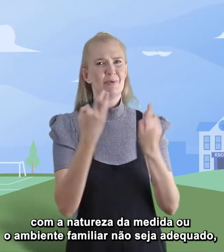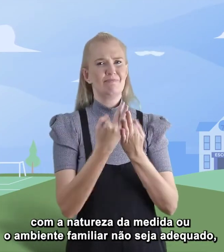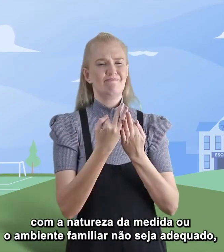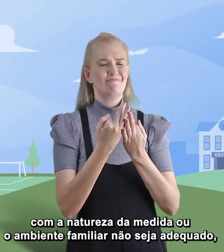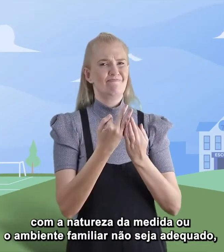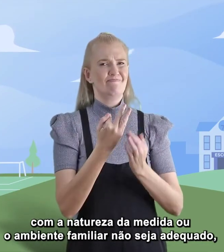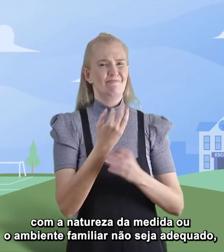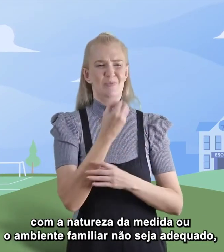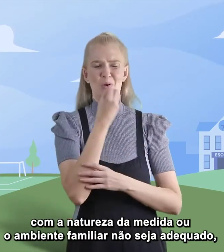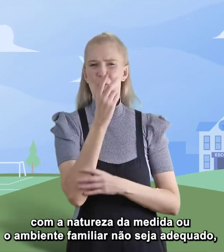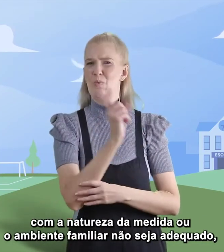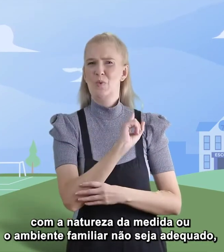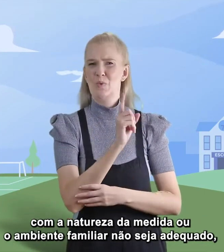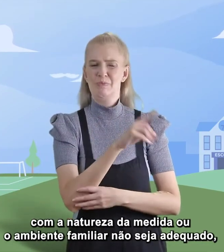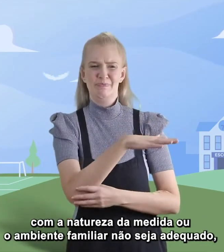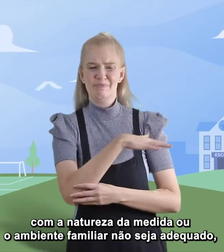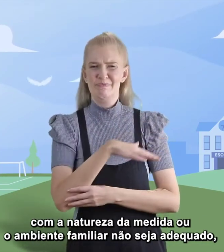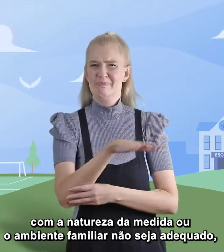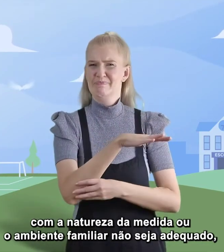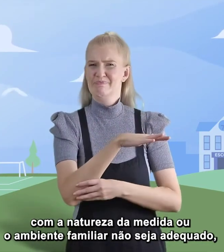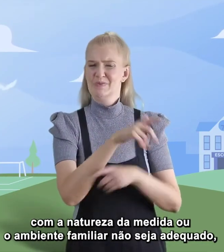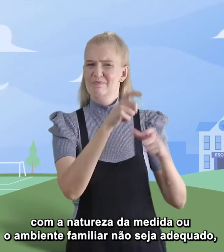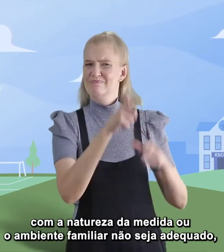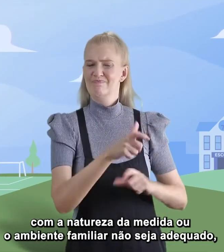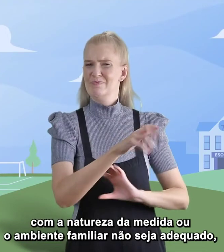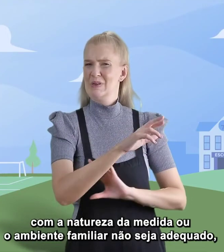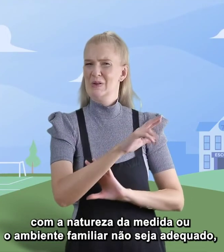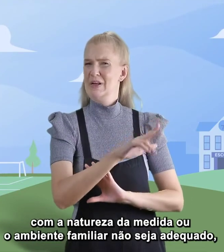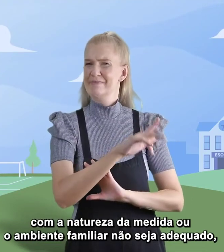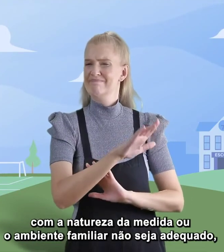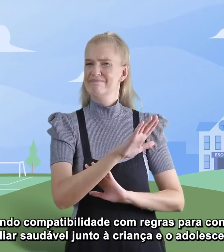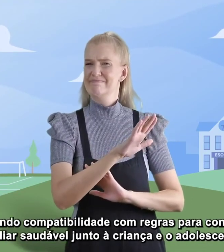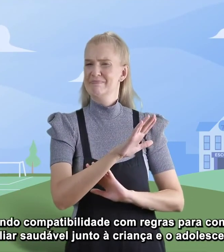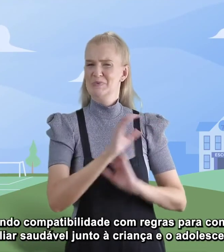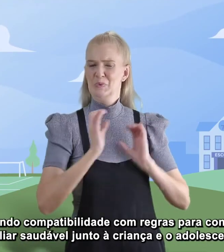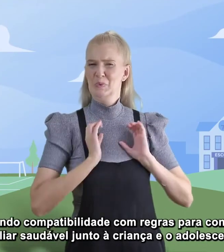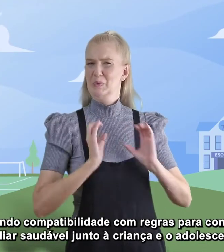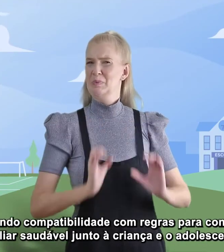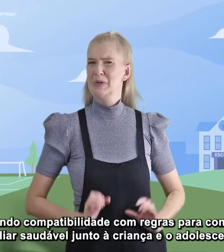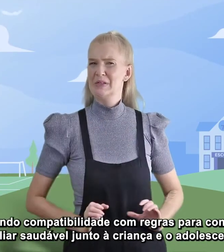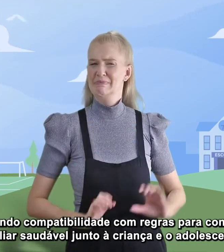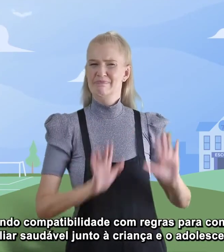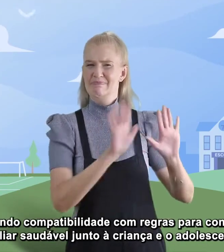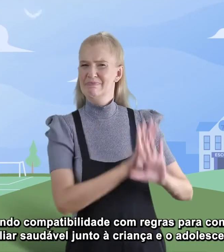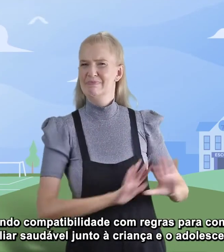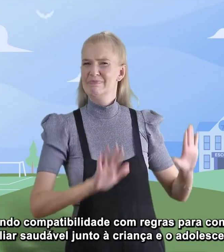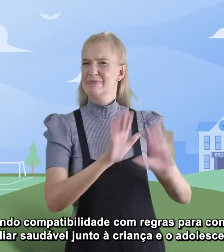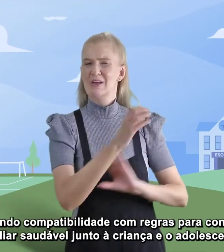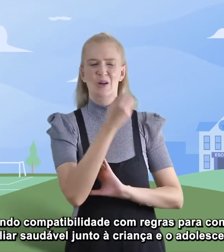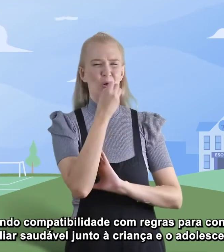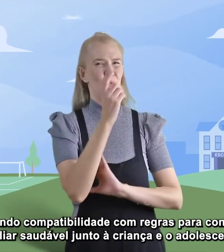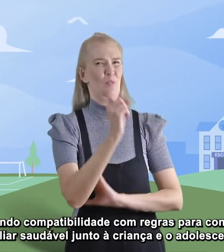medida ou o ambiente familiar não seja adequado, não havendo compatibilidade com regras